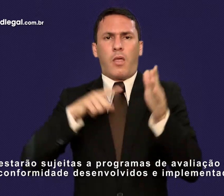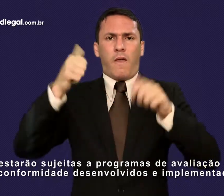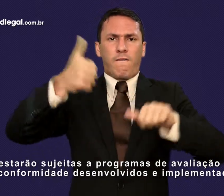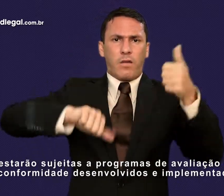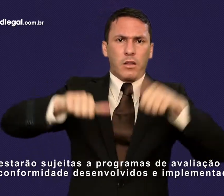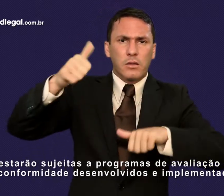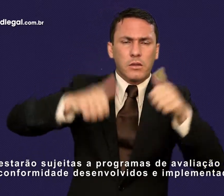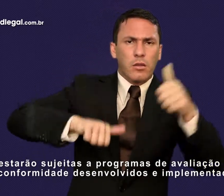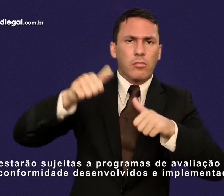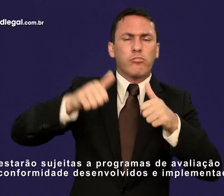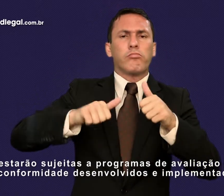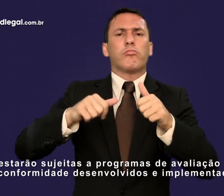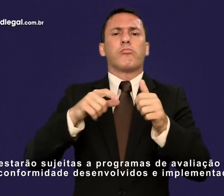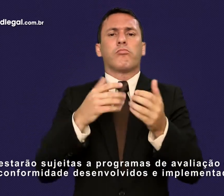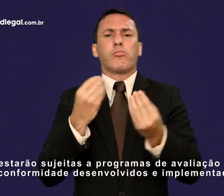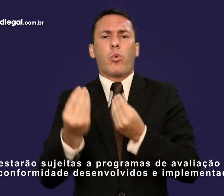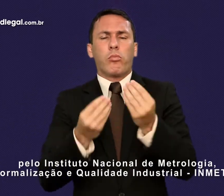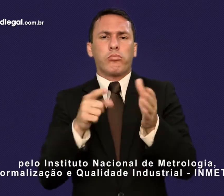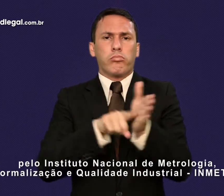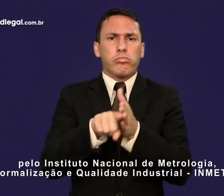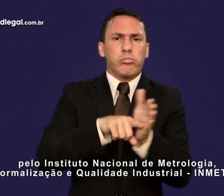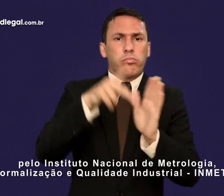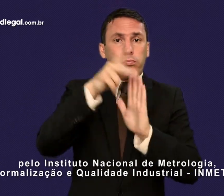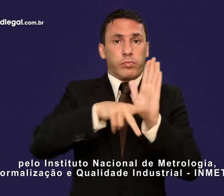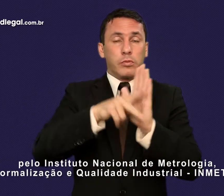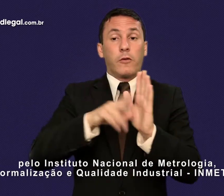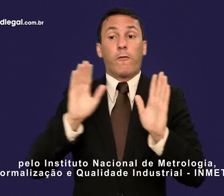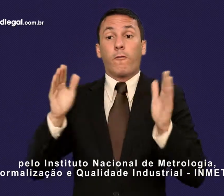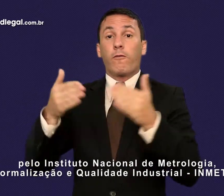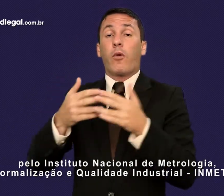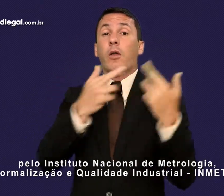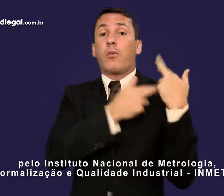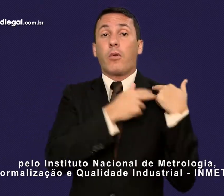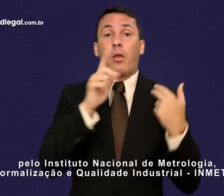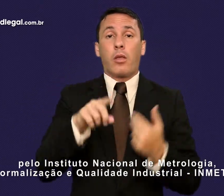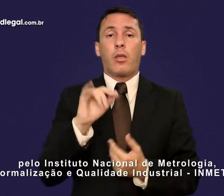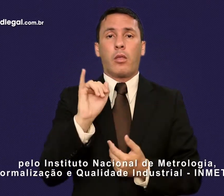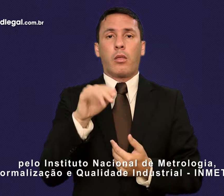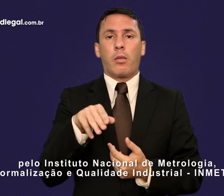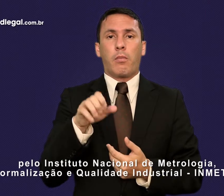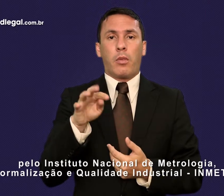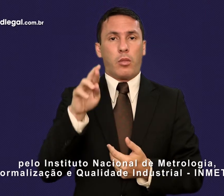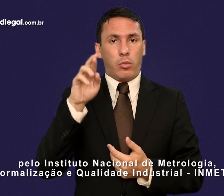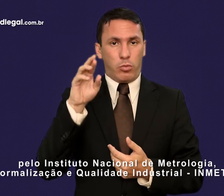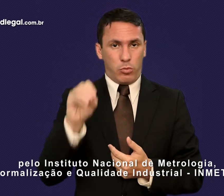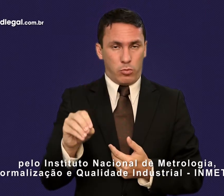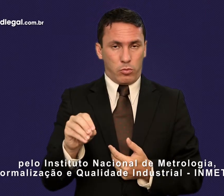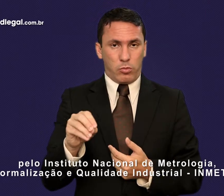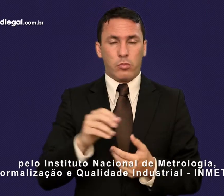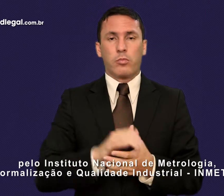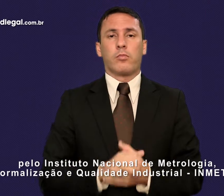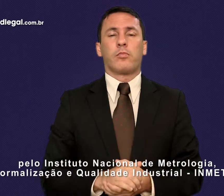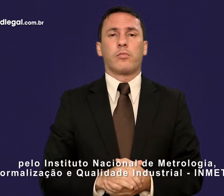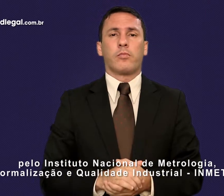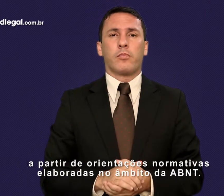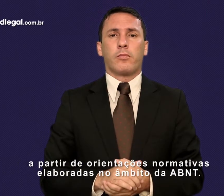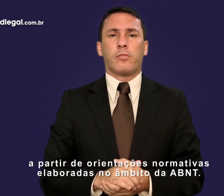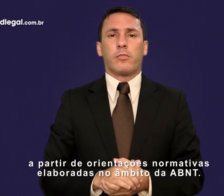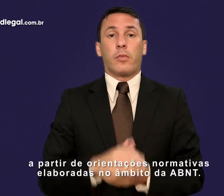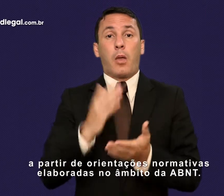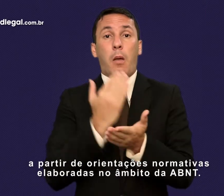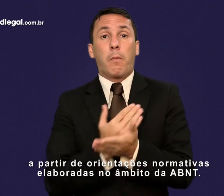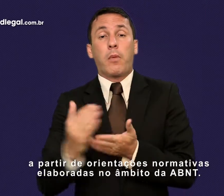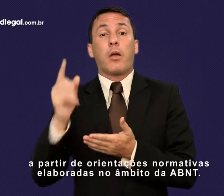de conformidade desenvolvidos e implementados pelo Instituto Nacional de Metrologia, Normalização e Qualidade Industrial, INMetro,